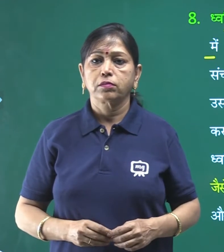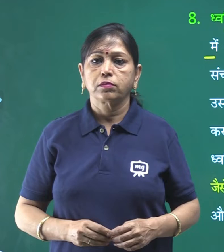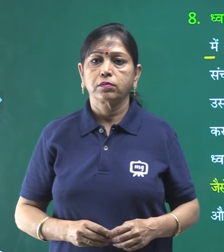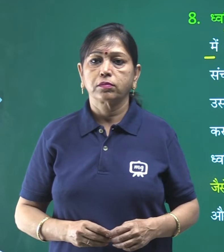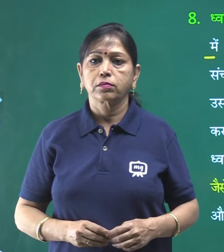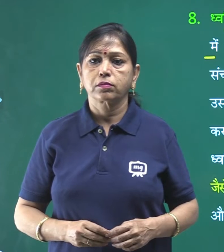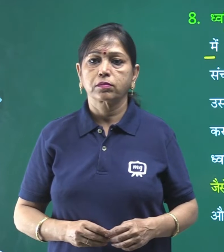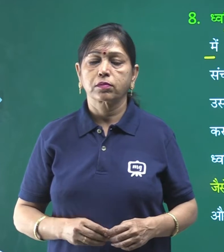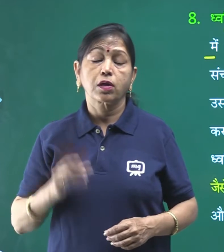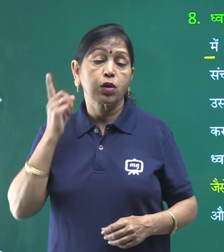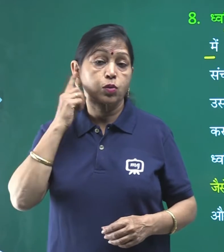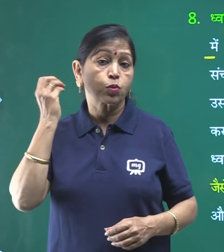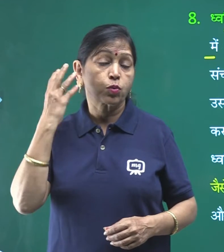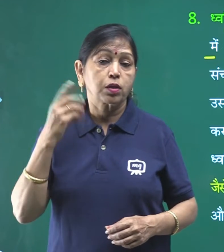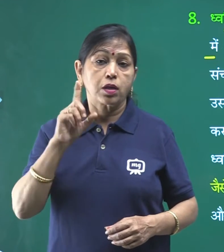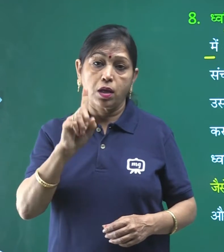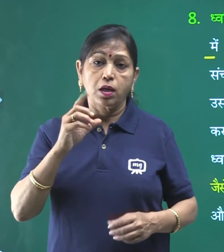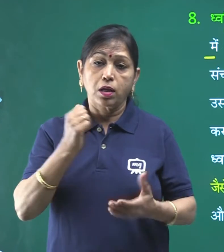ध्वनि एक निश्चित चाल से